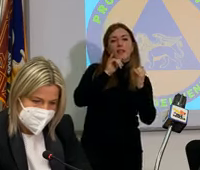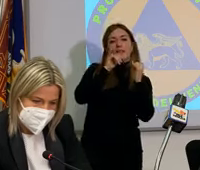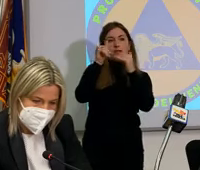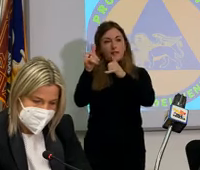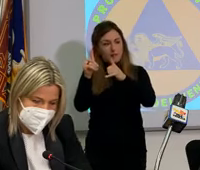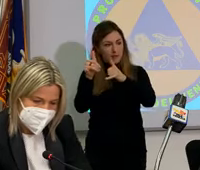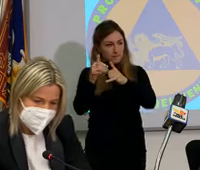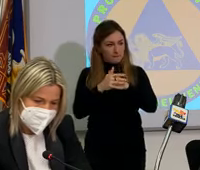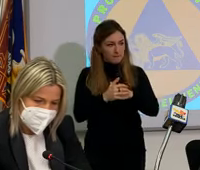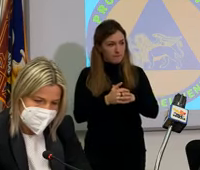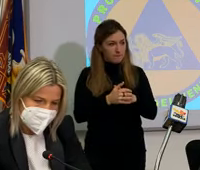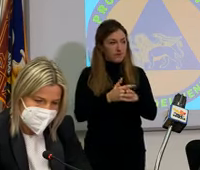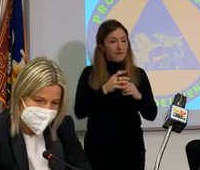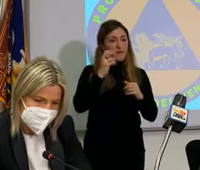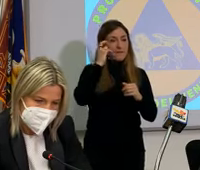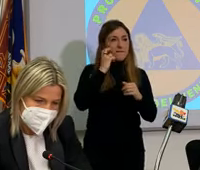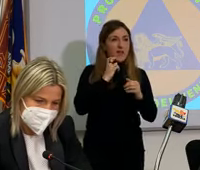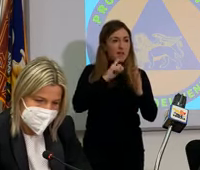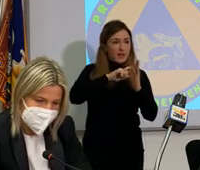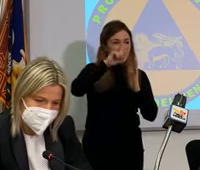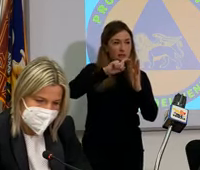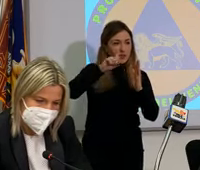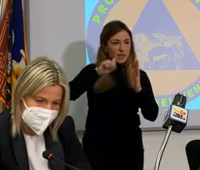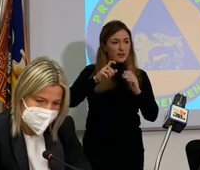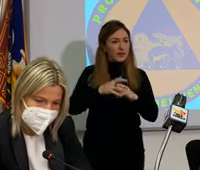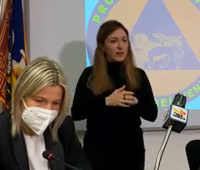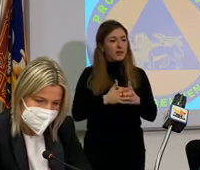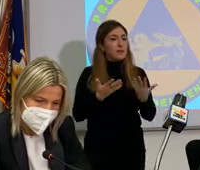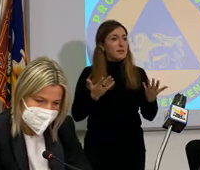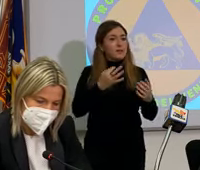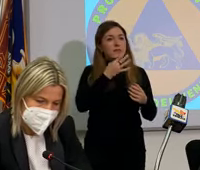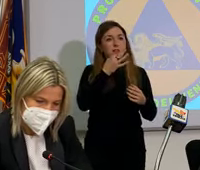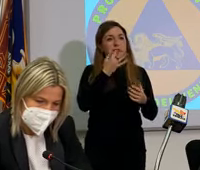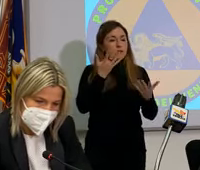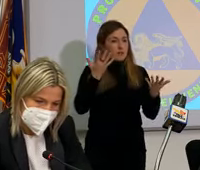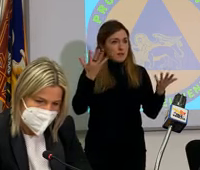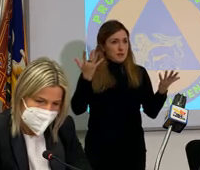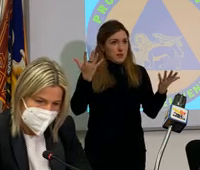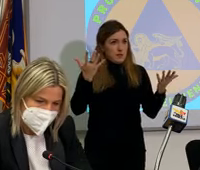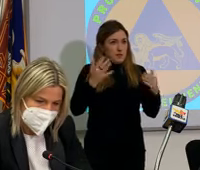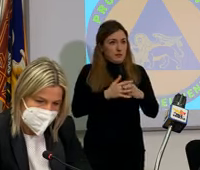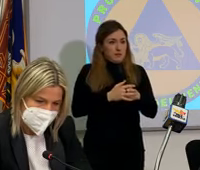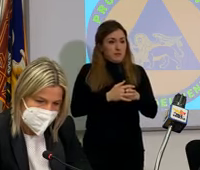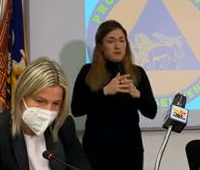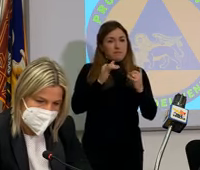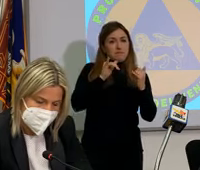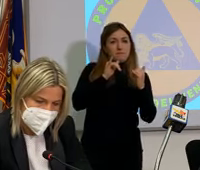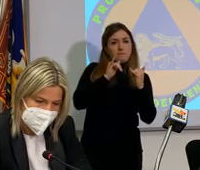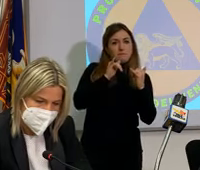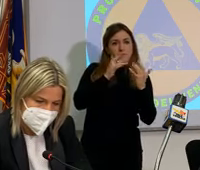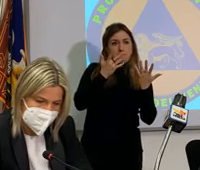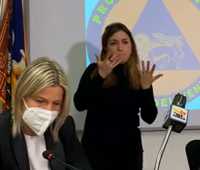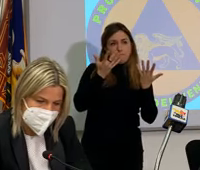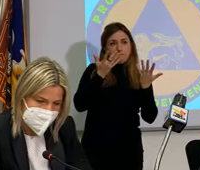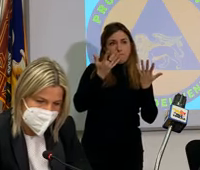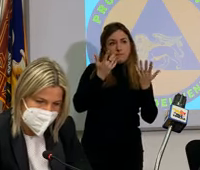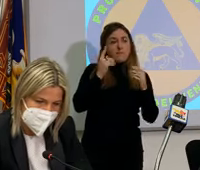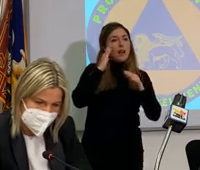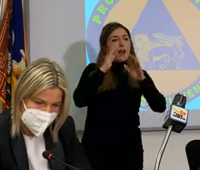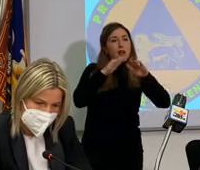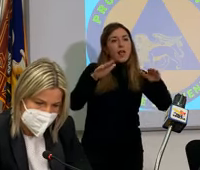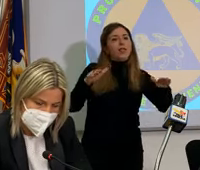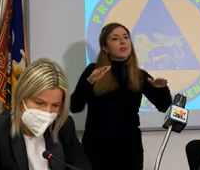chiara che oggi i posti letto restano sostanzialmente stabili quelli occupati o crescono di poche unità perché non perché